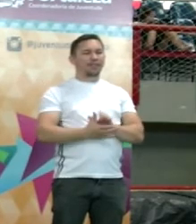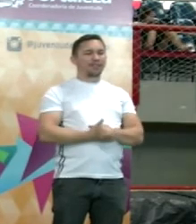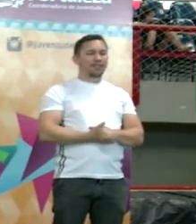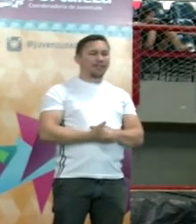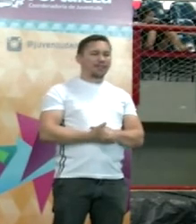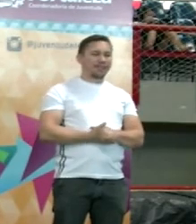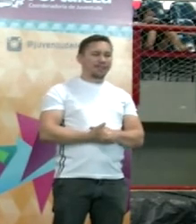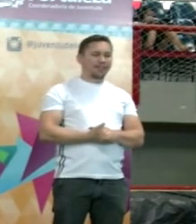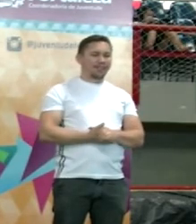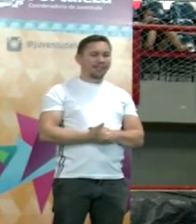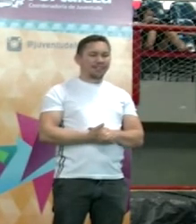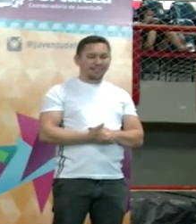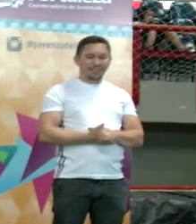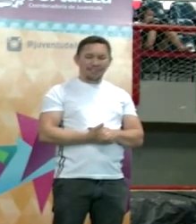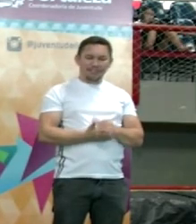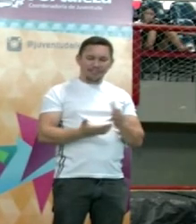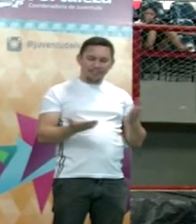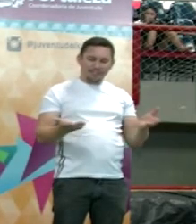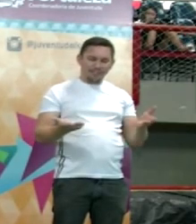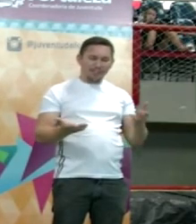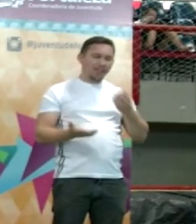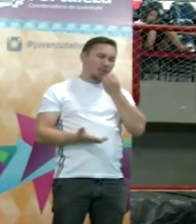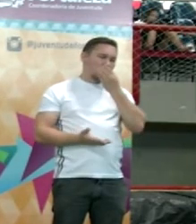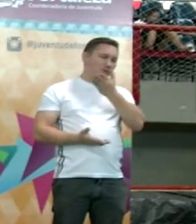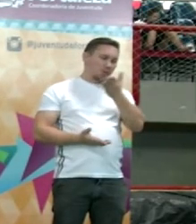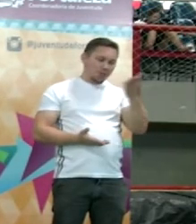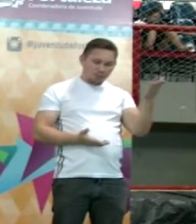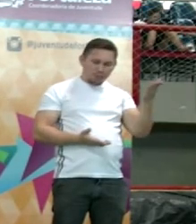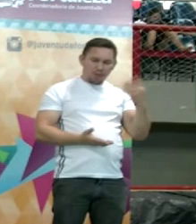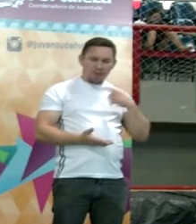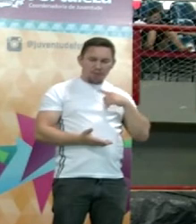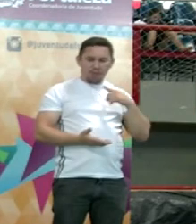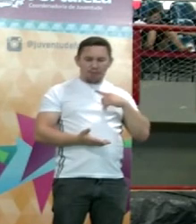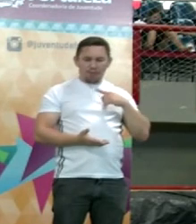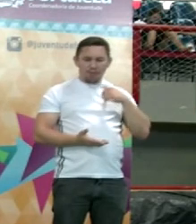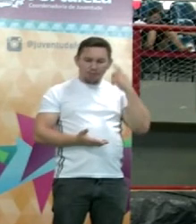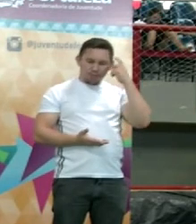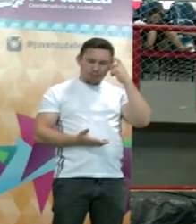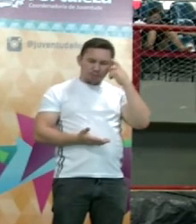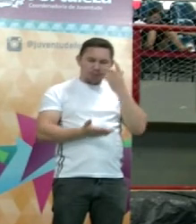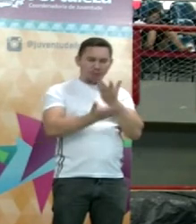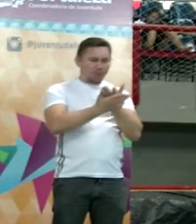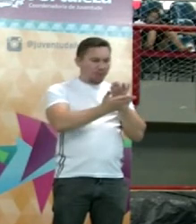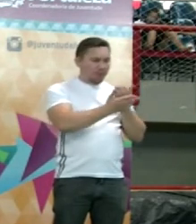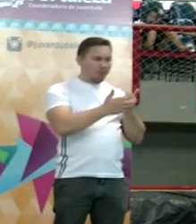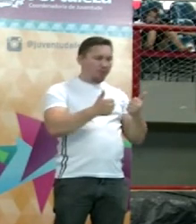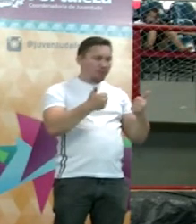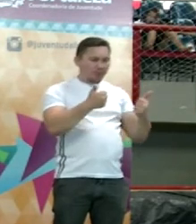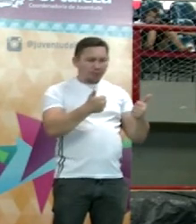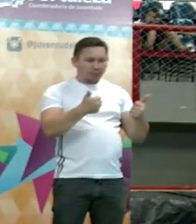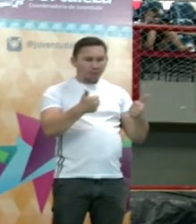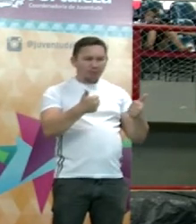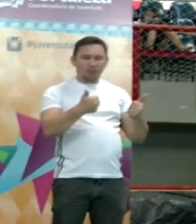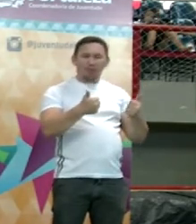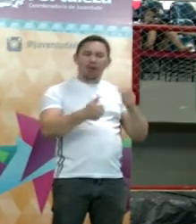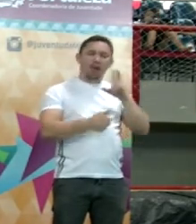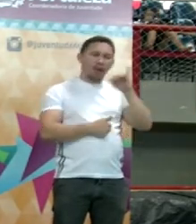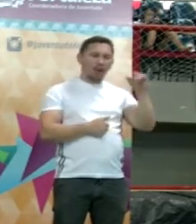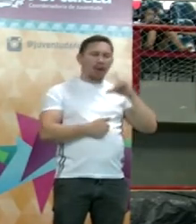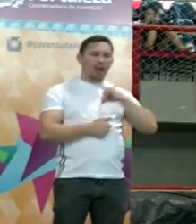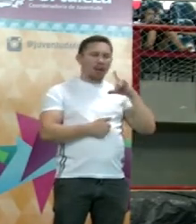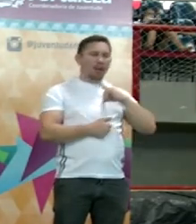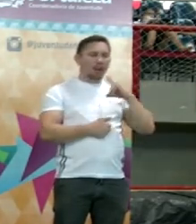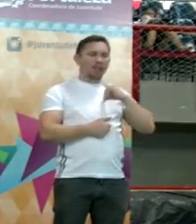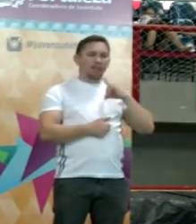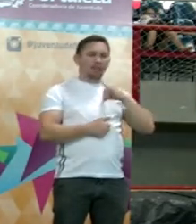E era isso, pessoal. Um bom resto de tarde para vocês. Espero que tenha sido proveitoso aí a todos. Essa aula, acho que depois vai estar